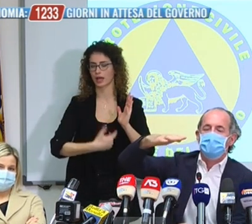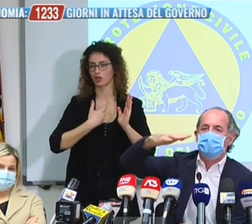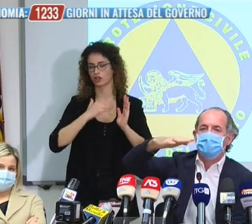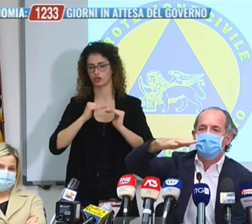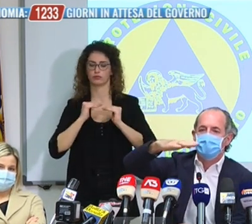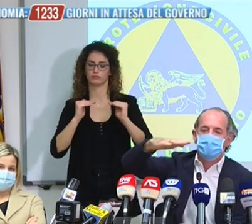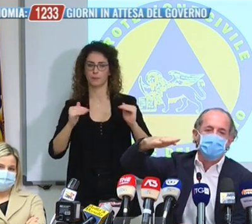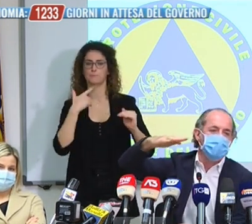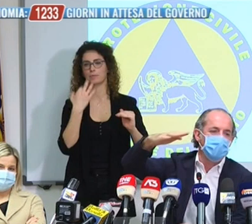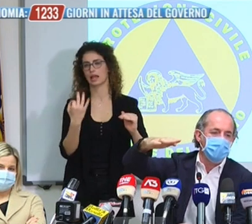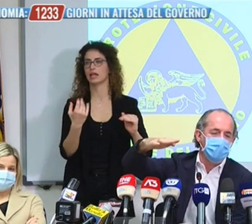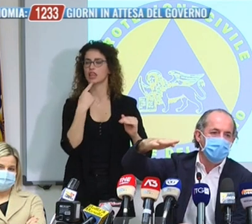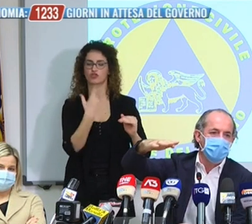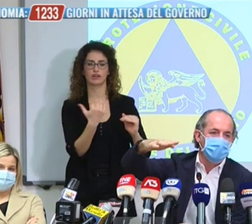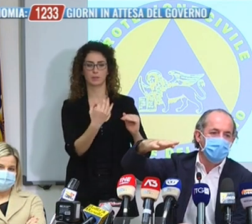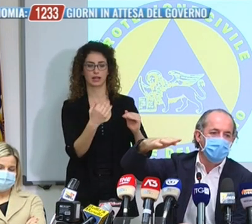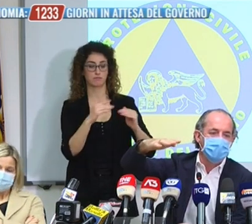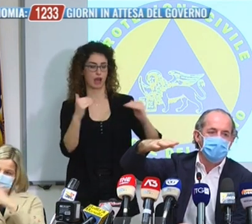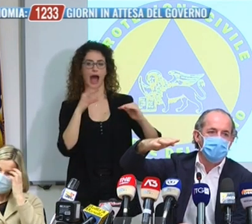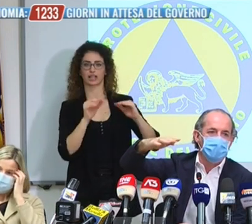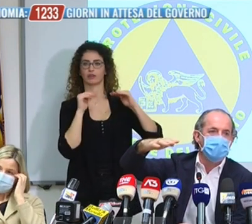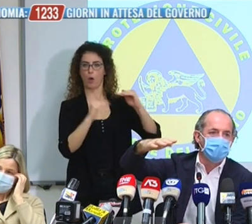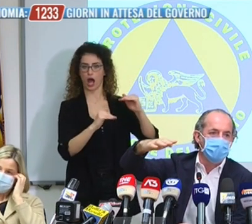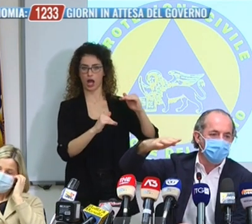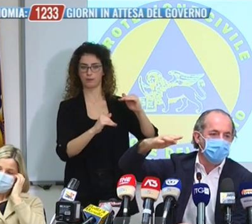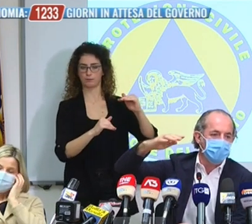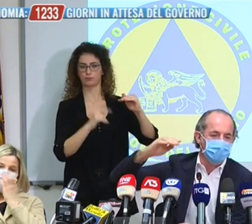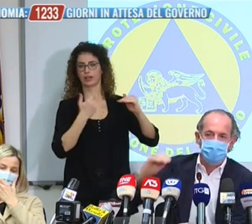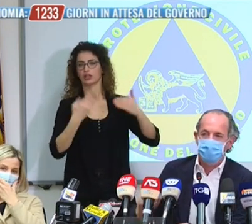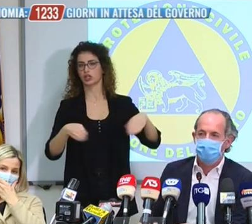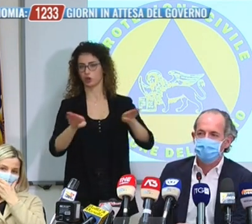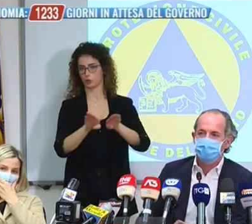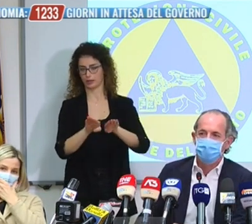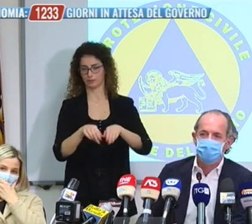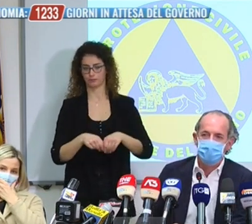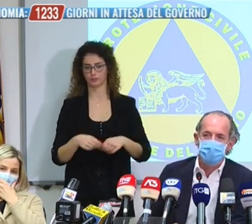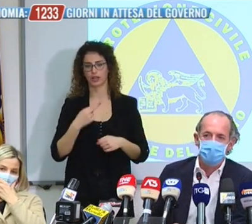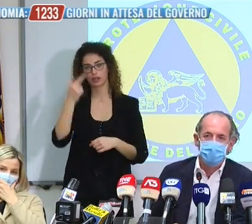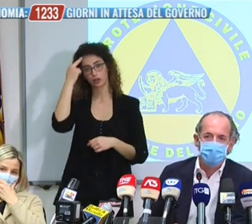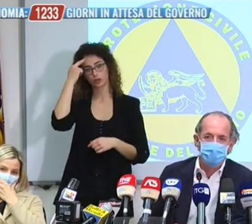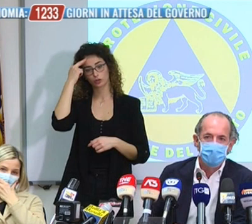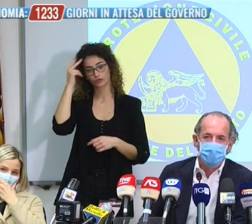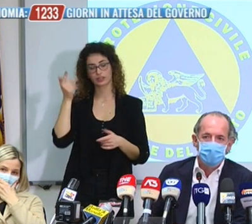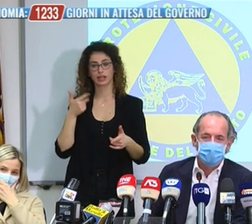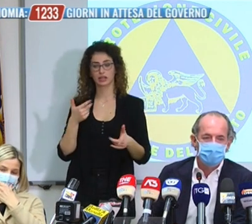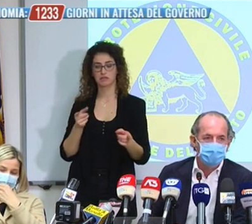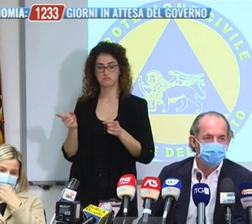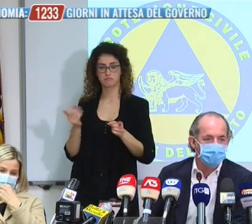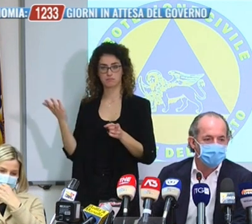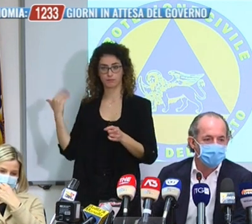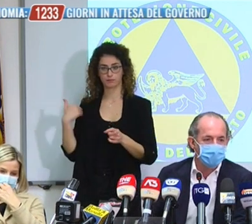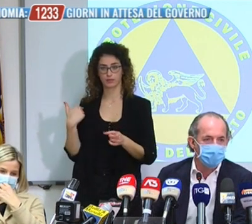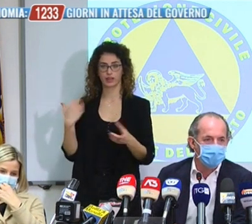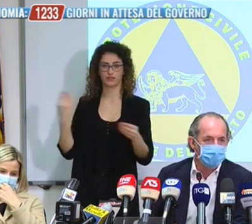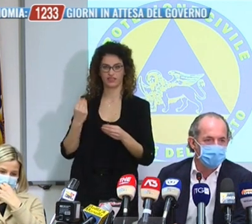dirà: bene ragazzi, quando si arriverà qui cominciamo a chiudere. Vi ricordo che noi la fase autunnale e invernale siamo riusciti